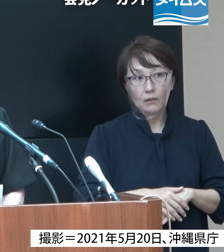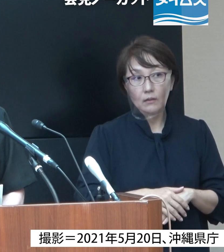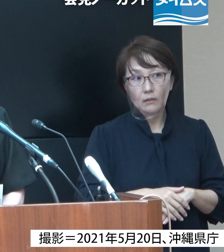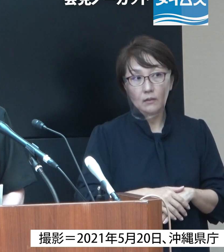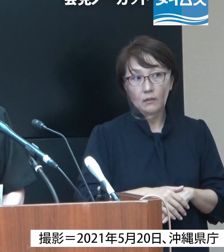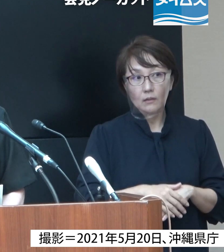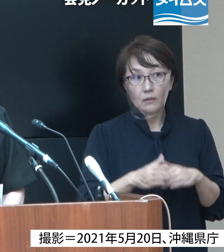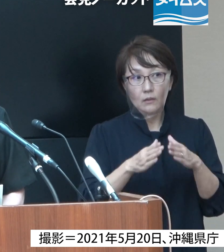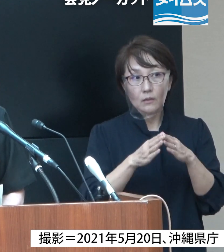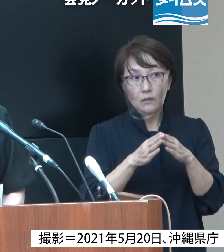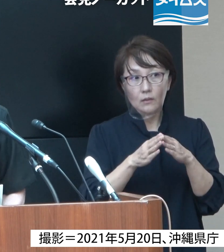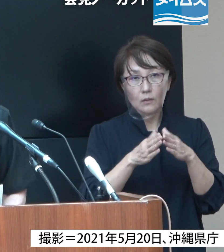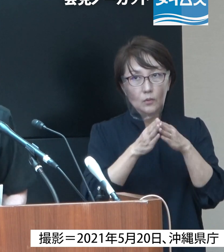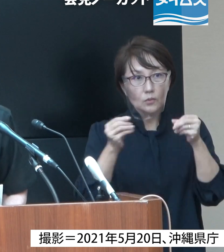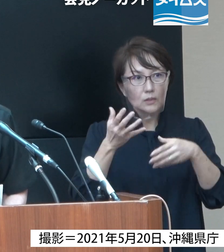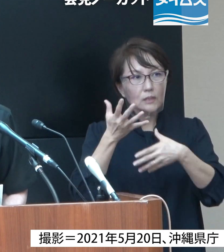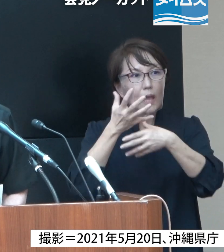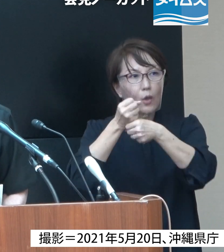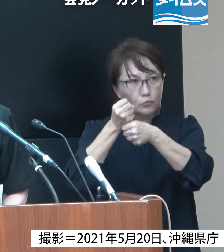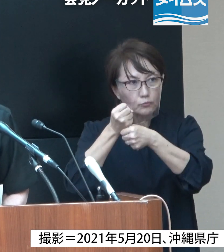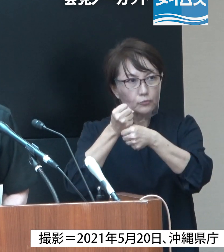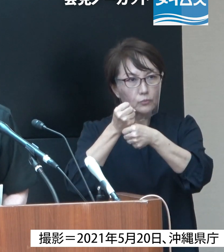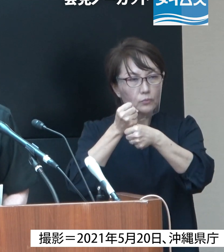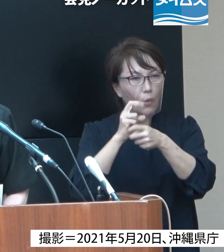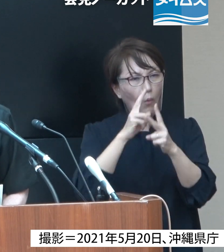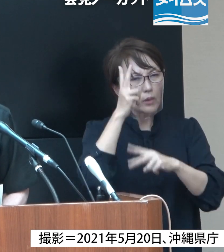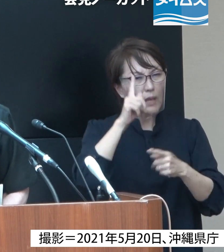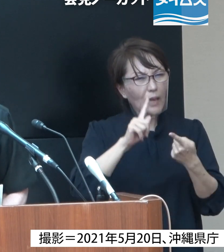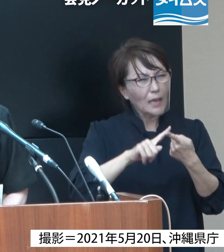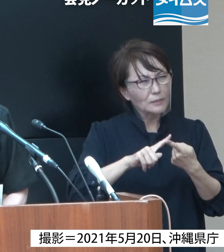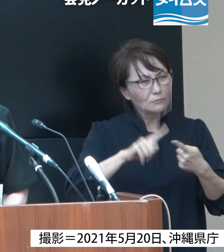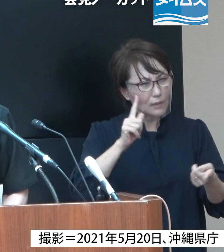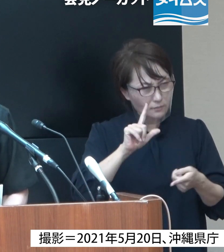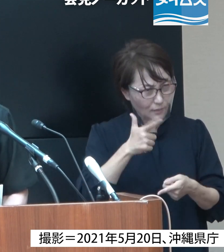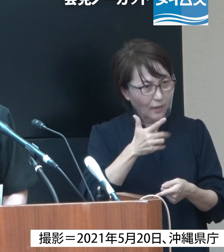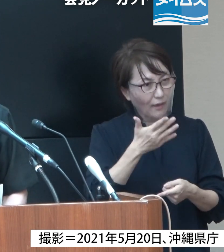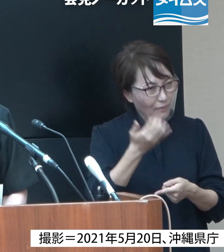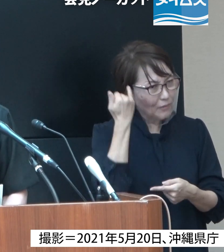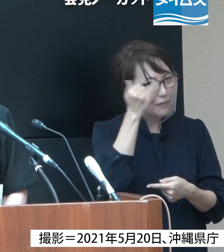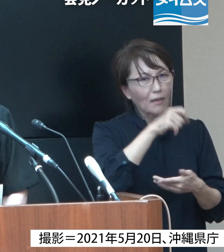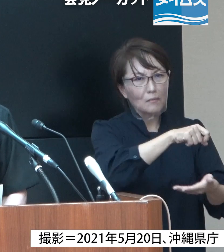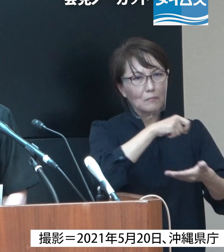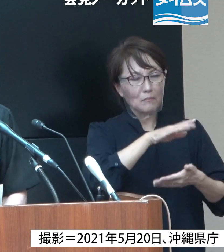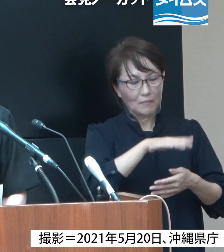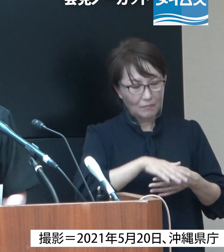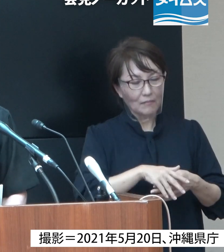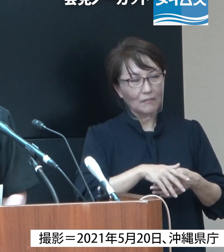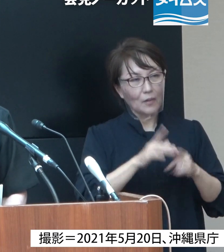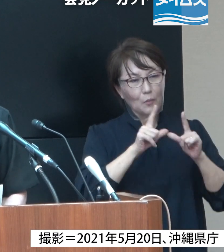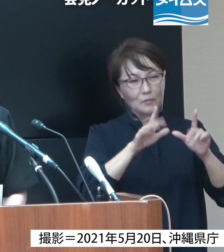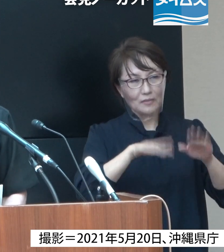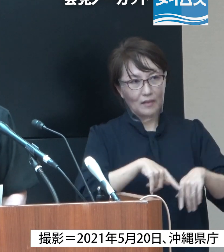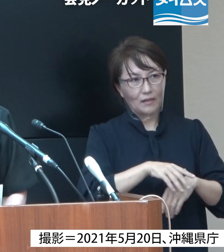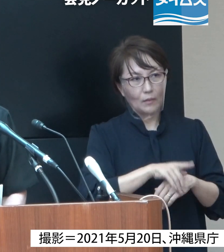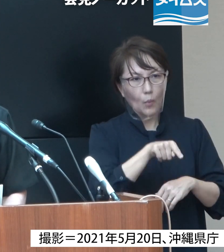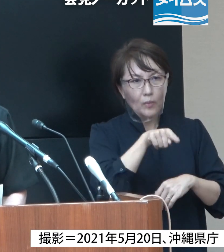国に頼るなんて沖縄らしくないんじゃない、国に頼るなんて沖縄らしくないんじゃないかという発言をされていたかと思うんですけれども、まあ、これに対してあの